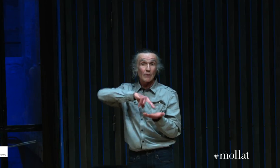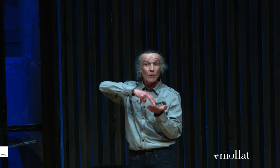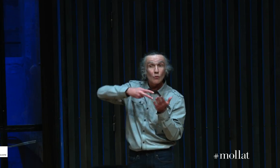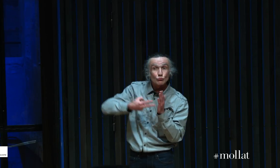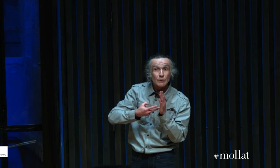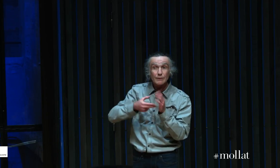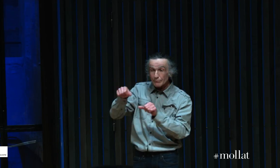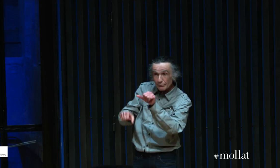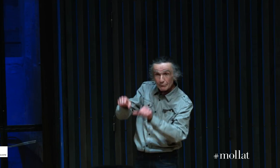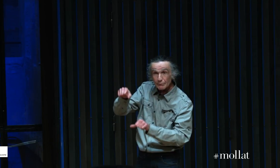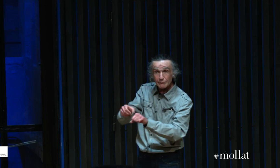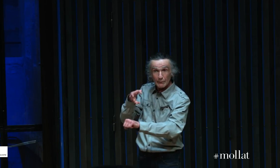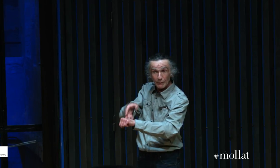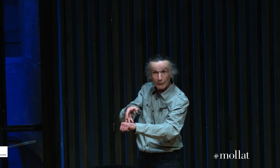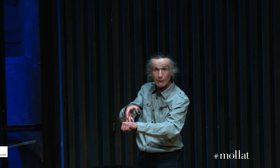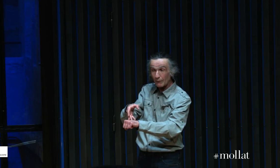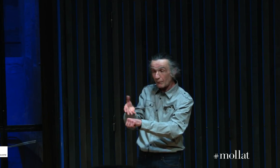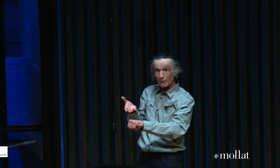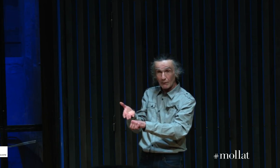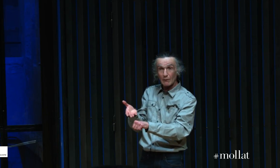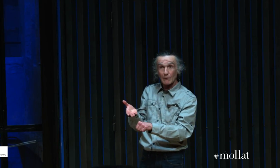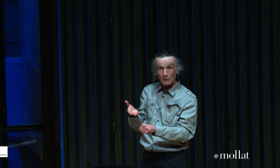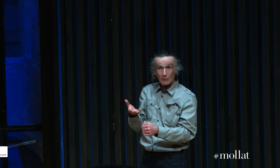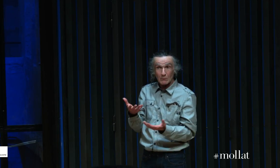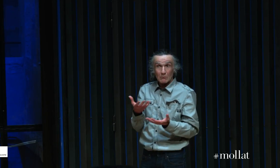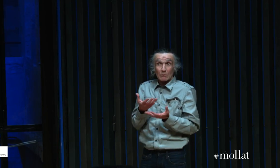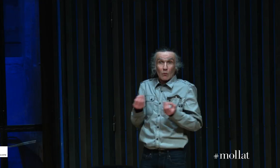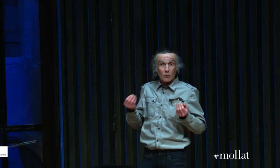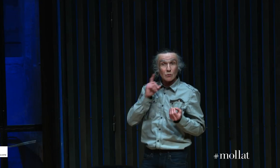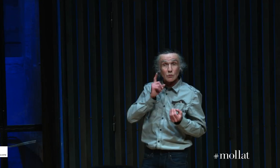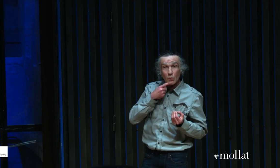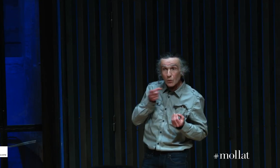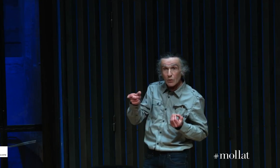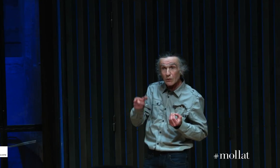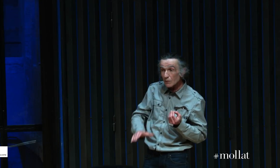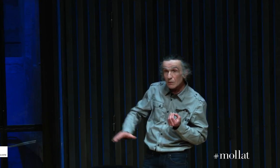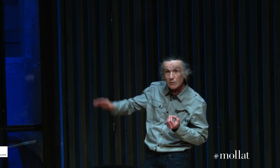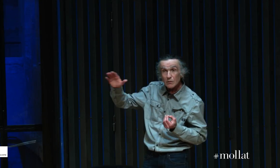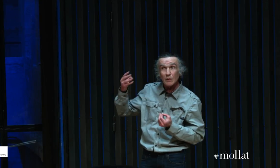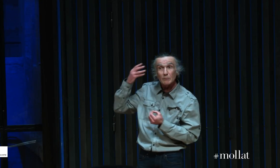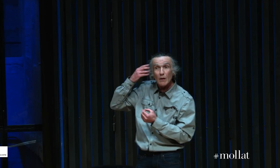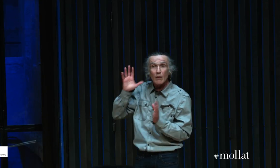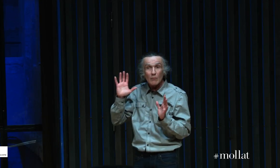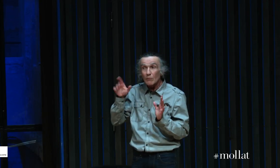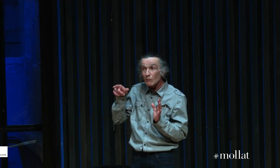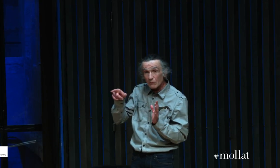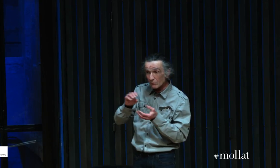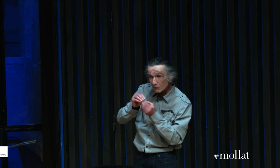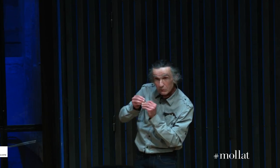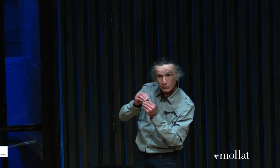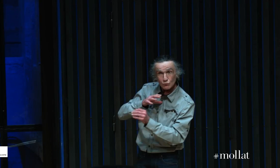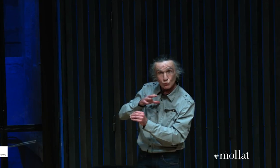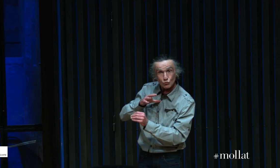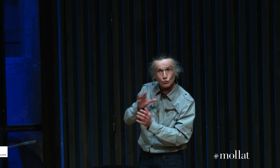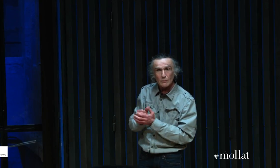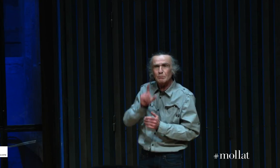veut les réparer. Et c'est vrai qu'il y a des implants, donc des opérations, des implants, beaucoup de sourds qui grandissent, qui